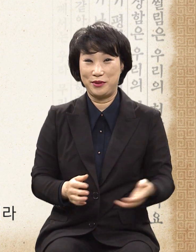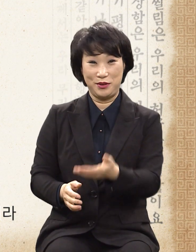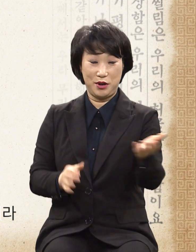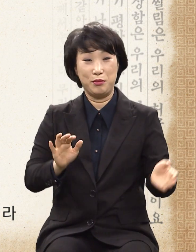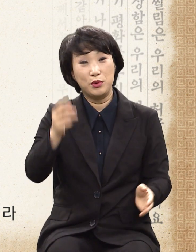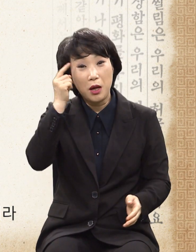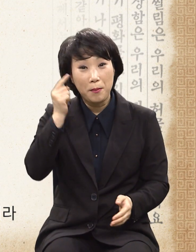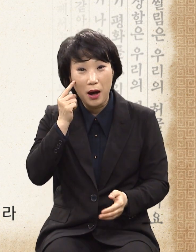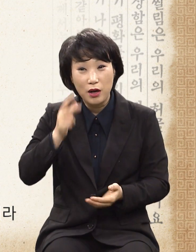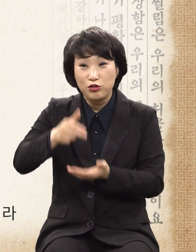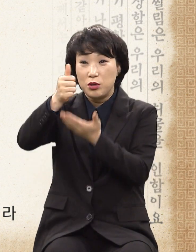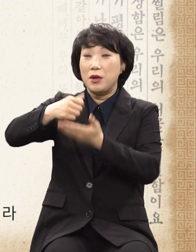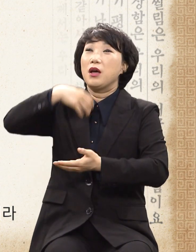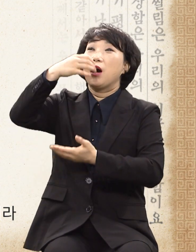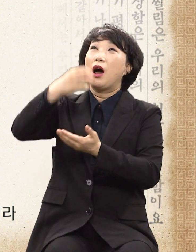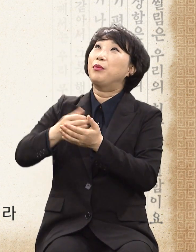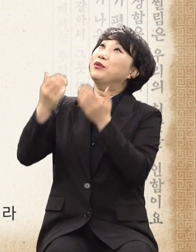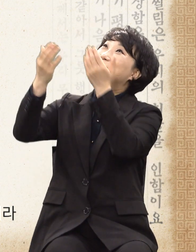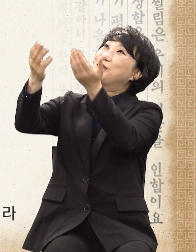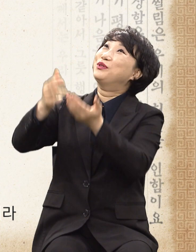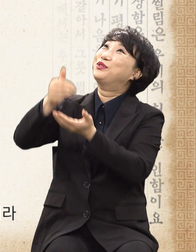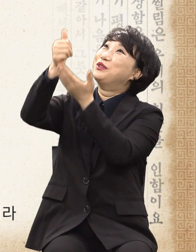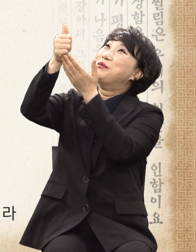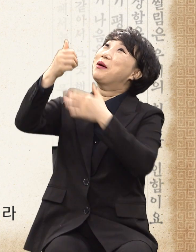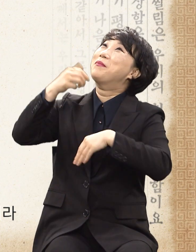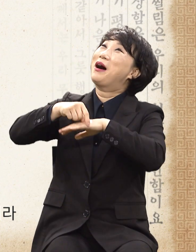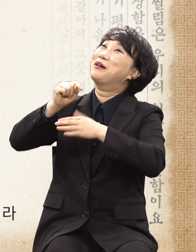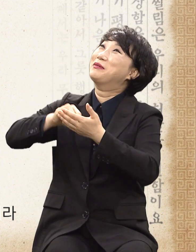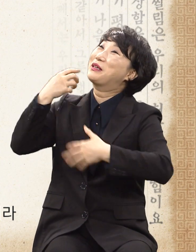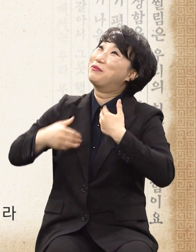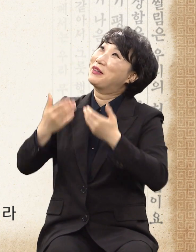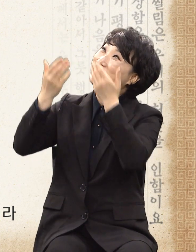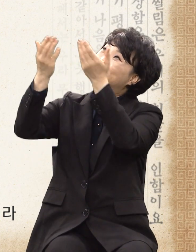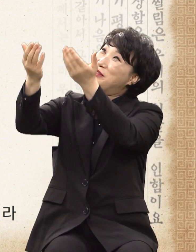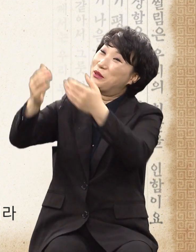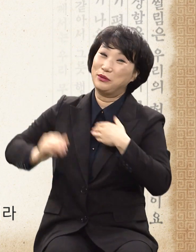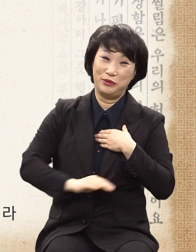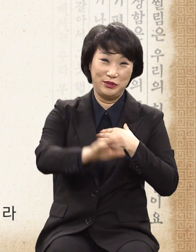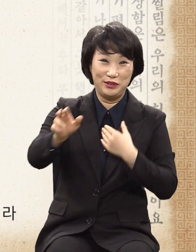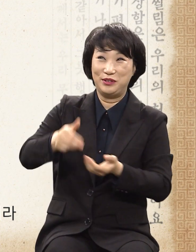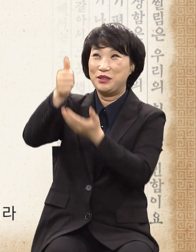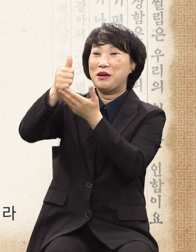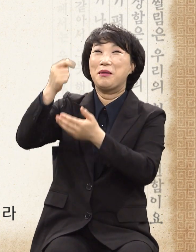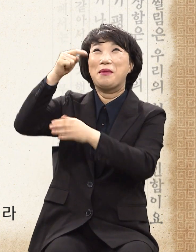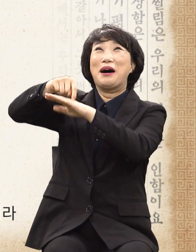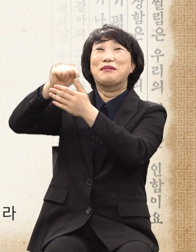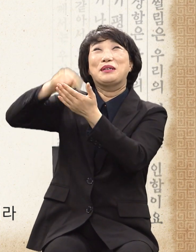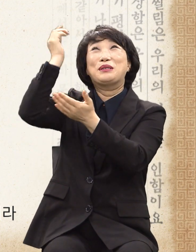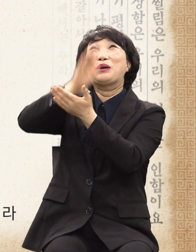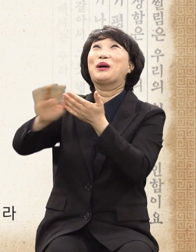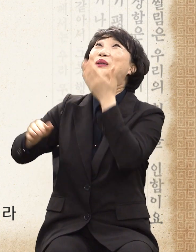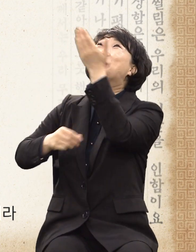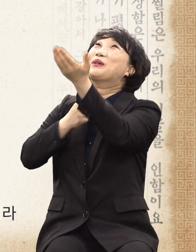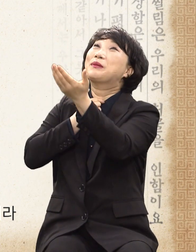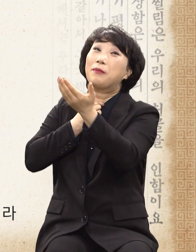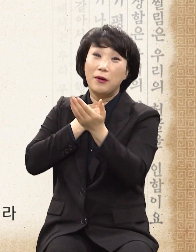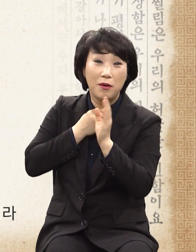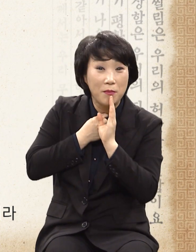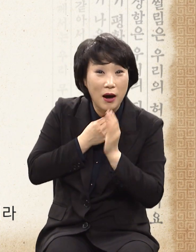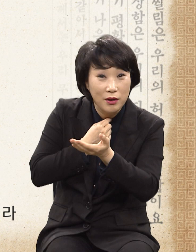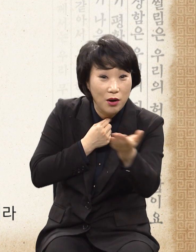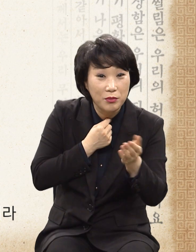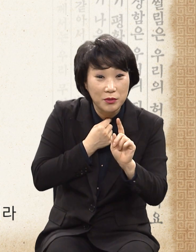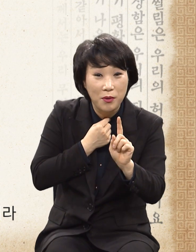감동시키고 주님을 정말로 마음을 기쁘게 해드리고 우리 주님을 속 시원하게 해드리기 위해서는